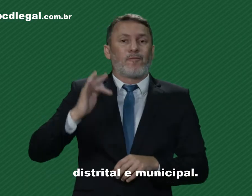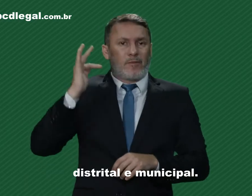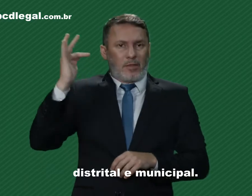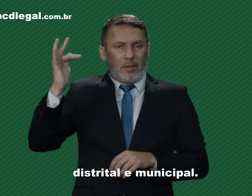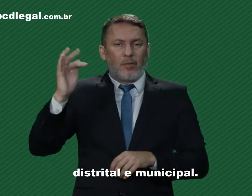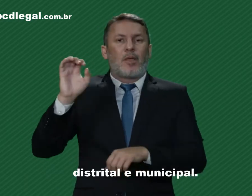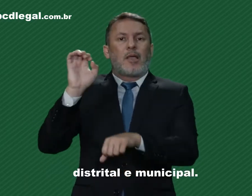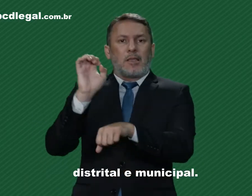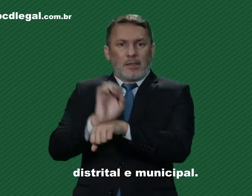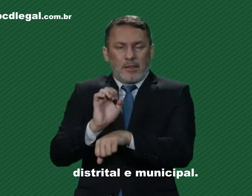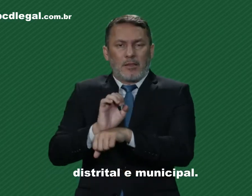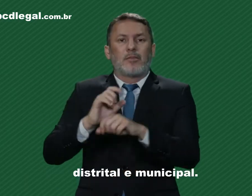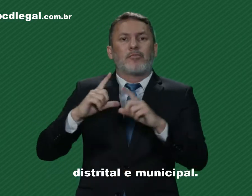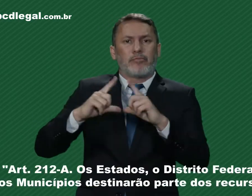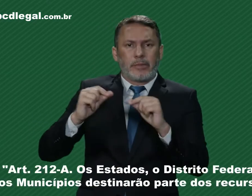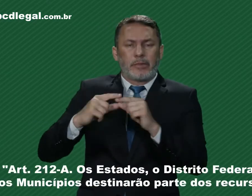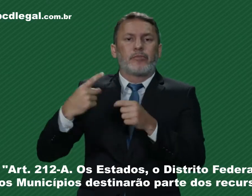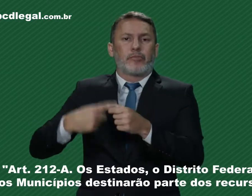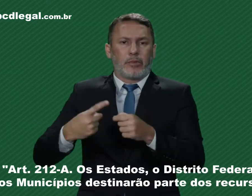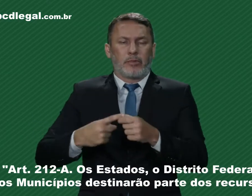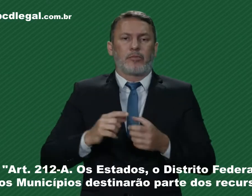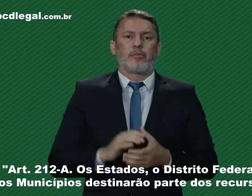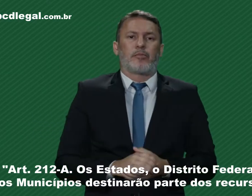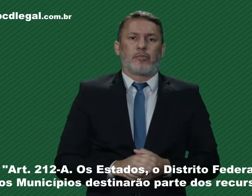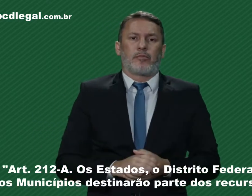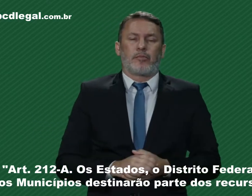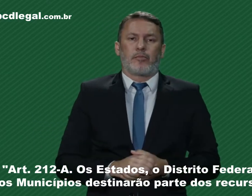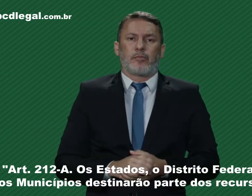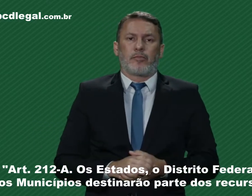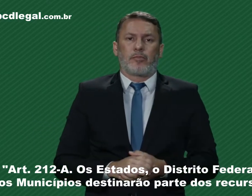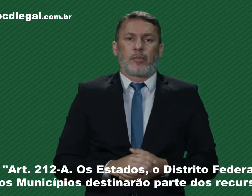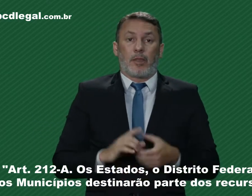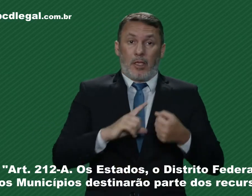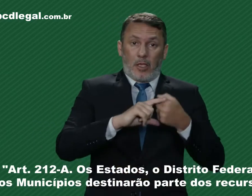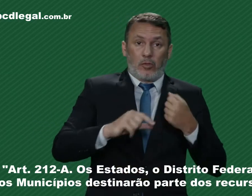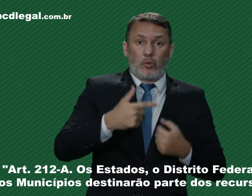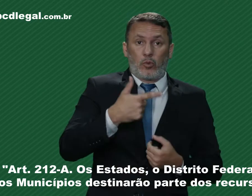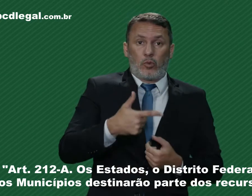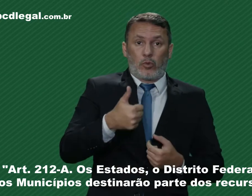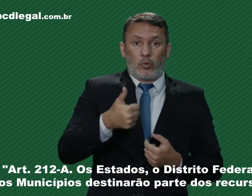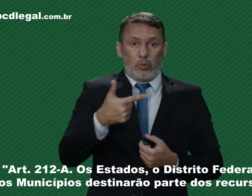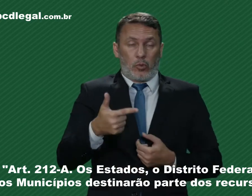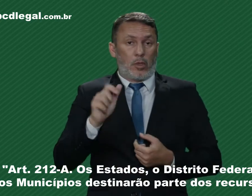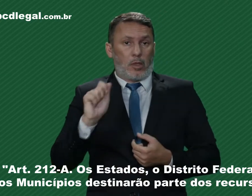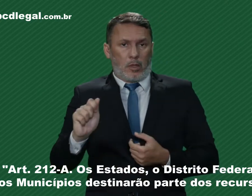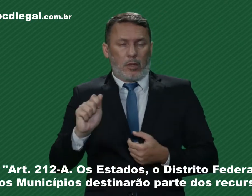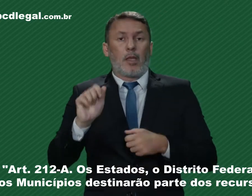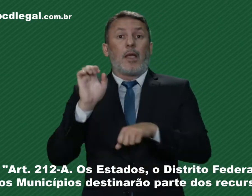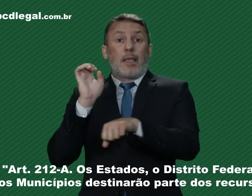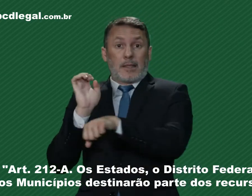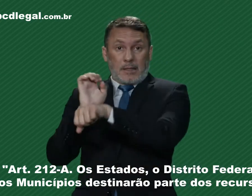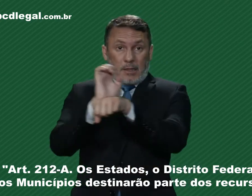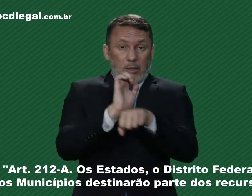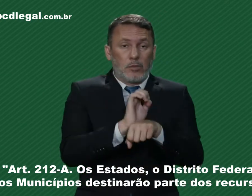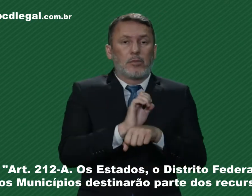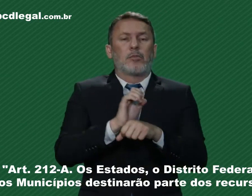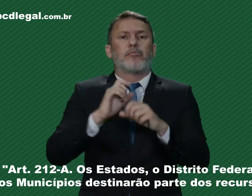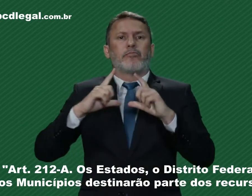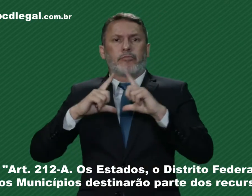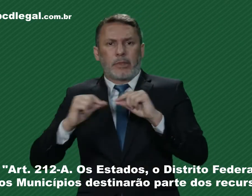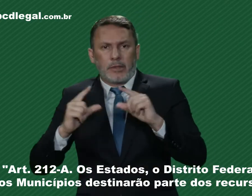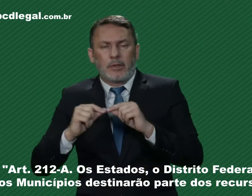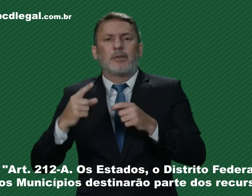distrital e municipal. Artigo 212-A. Os estados, o Distrito Federal e os